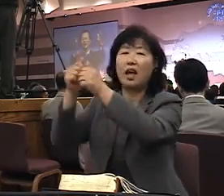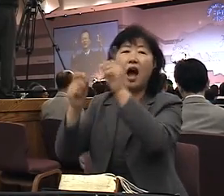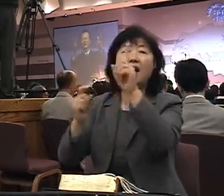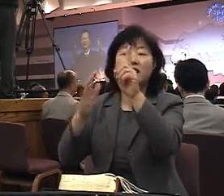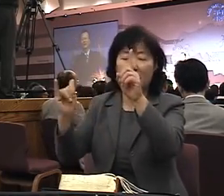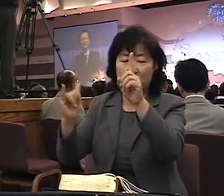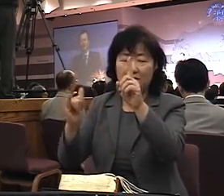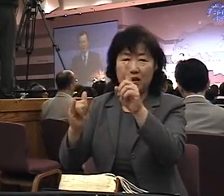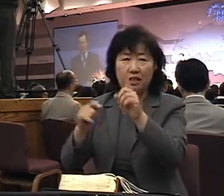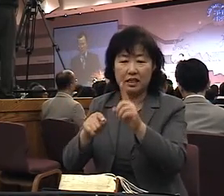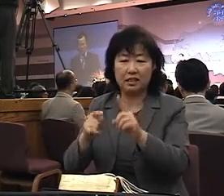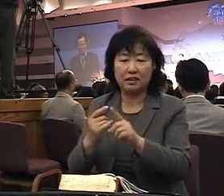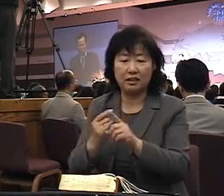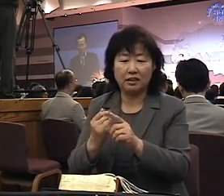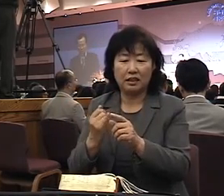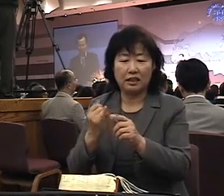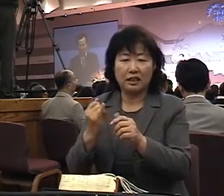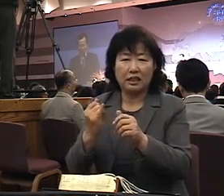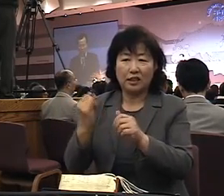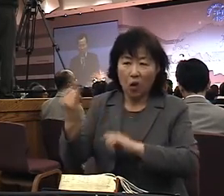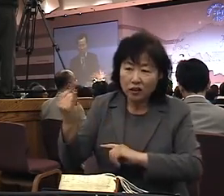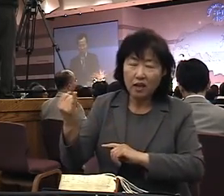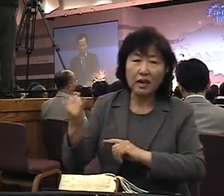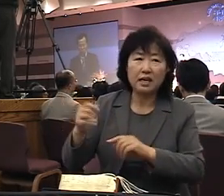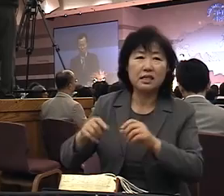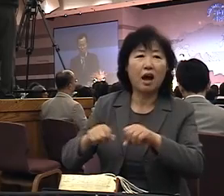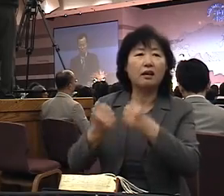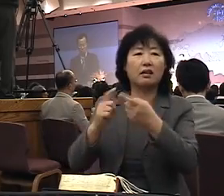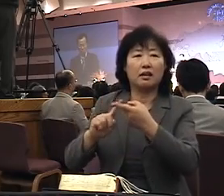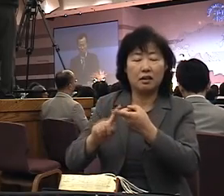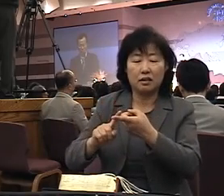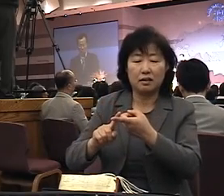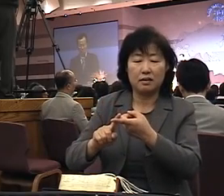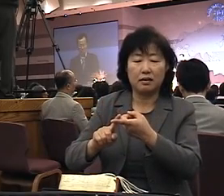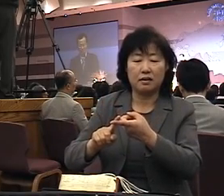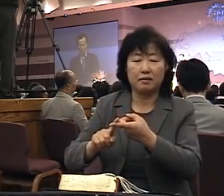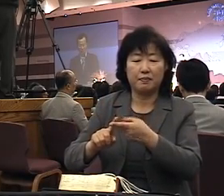스캔들한 사건을 적나라하게 보여줌으로써